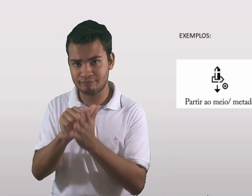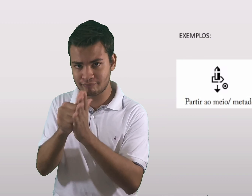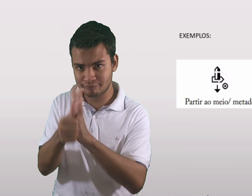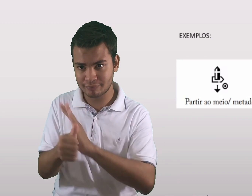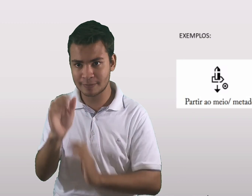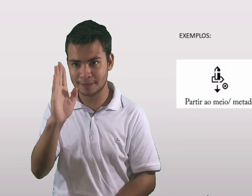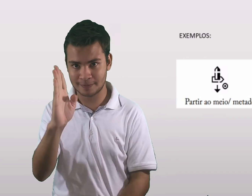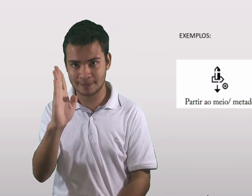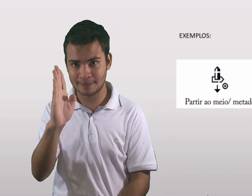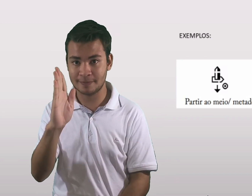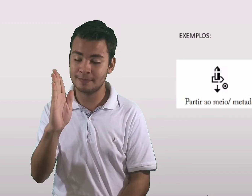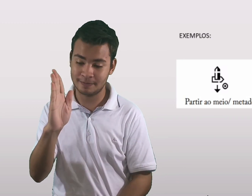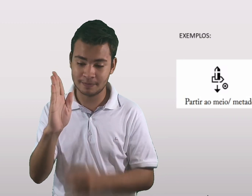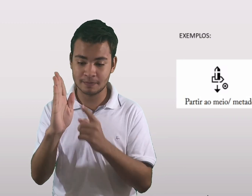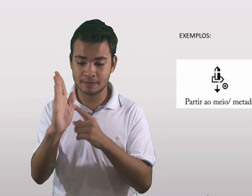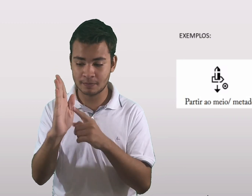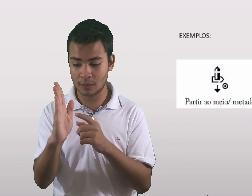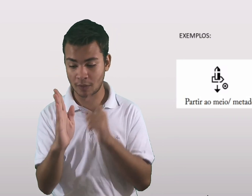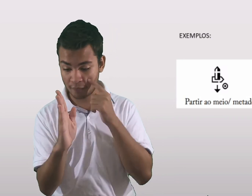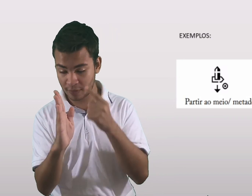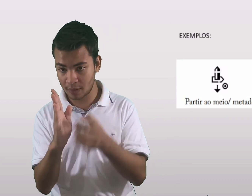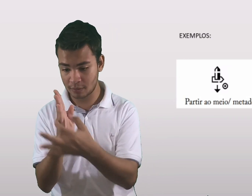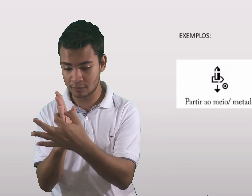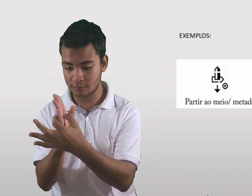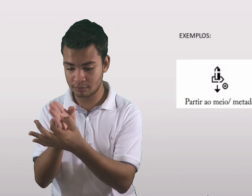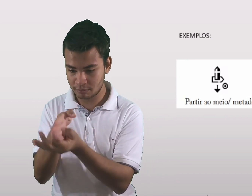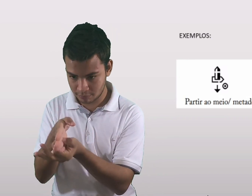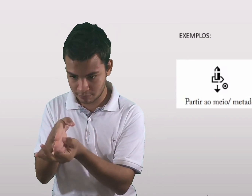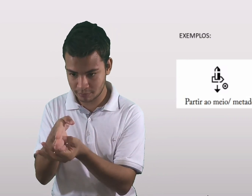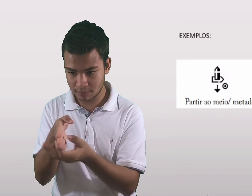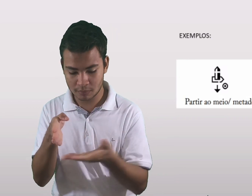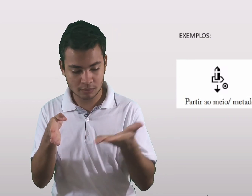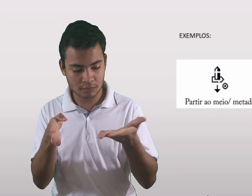uso esse escovar. Então, olha só como que ele está escrito.